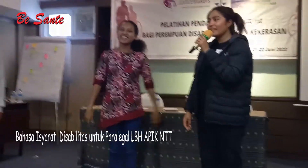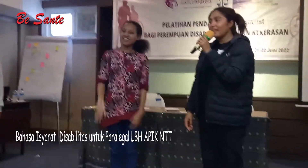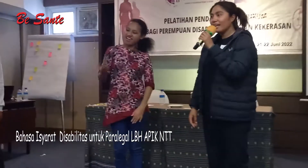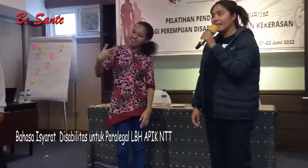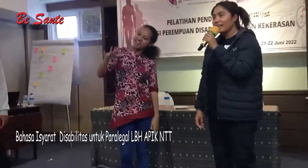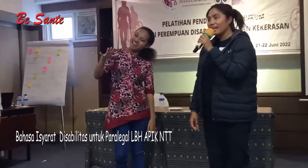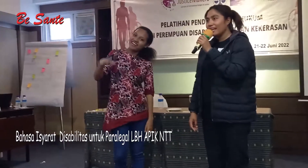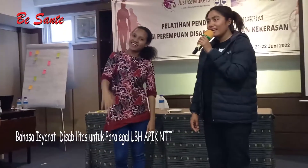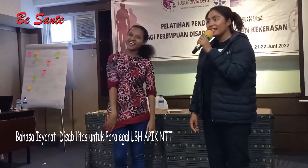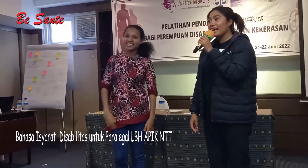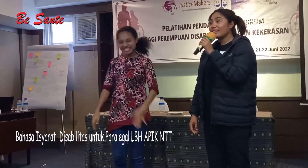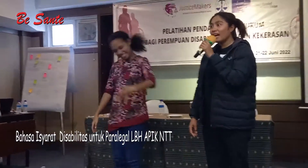datang, datang,